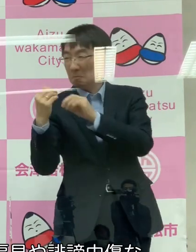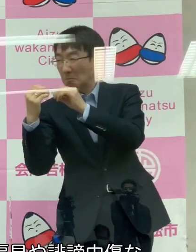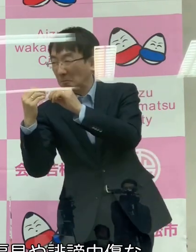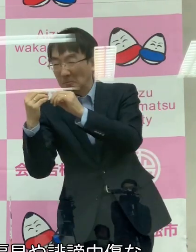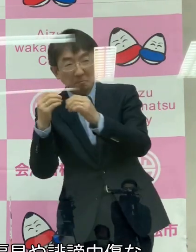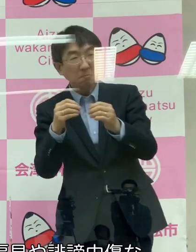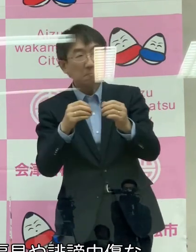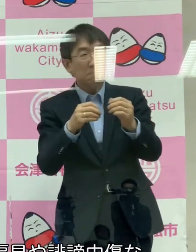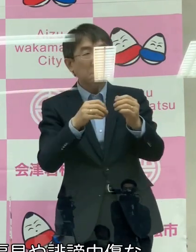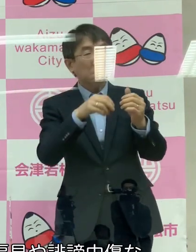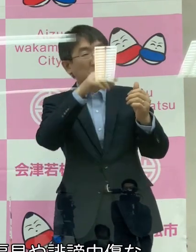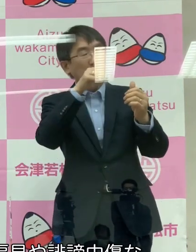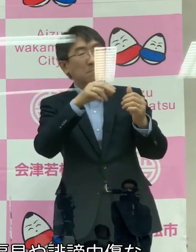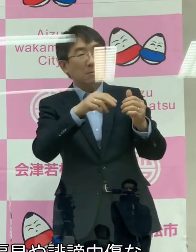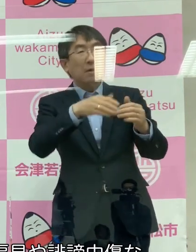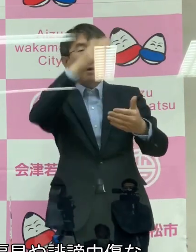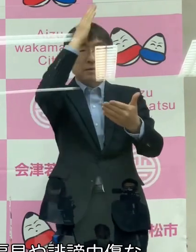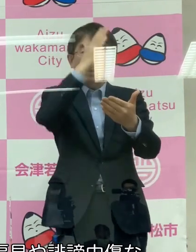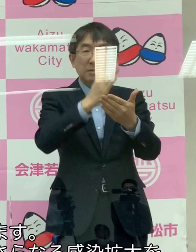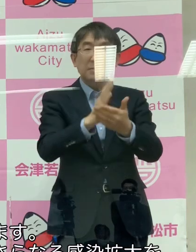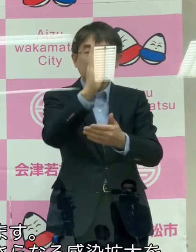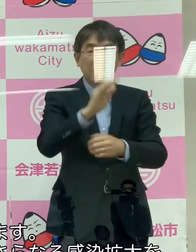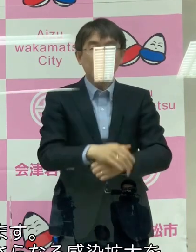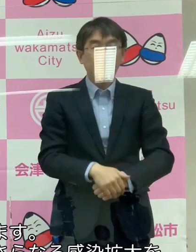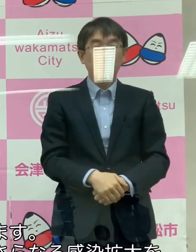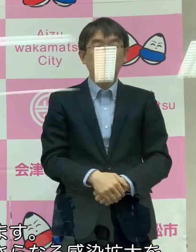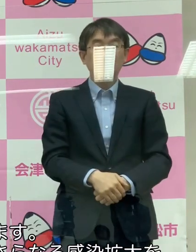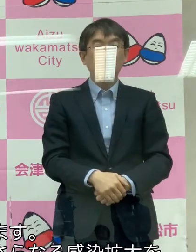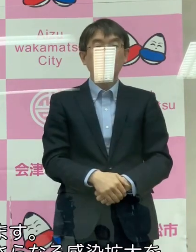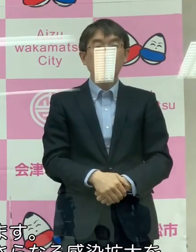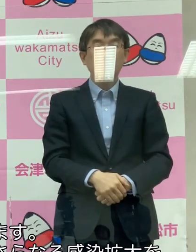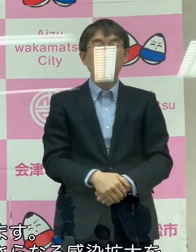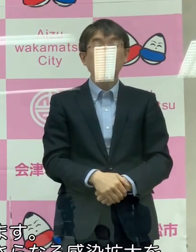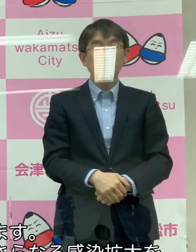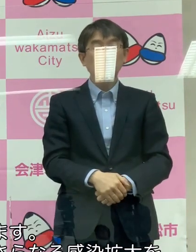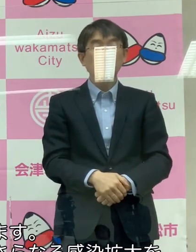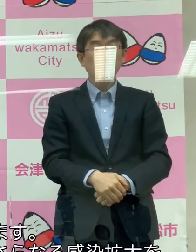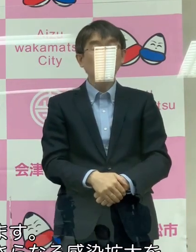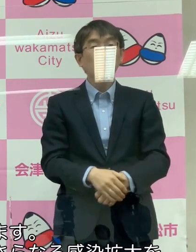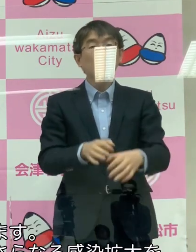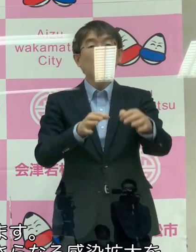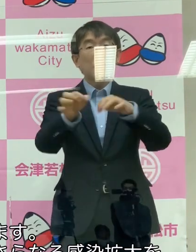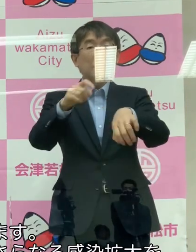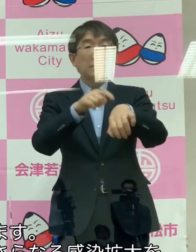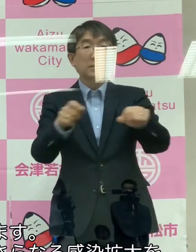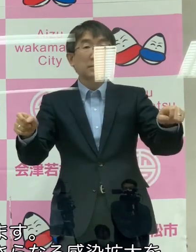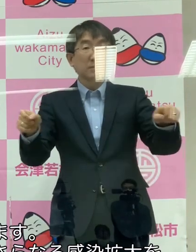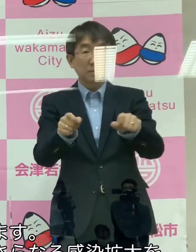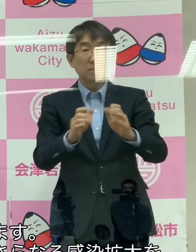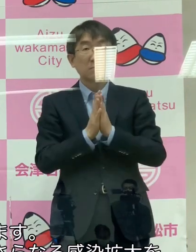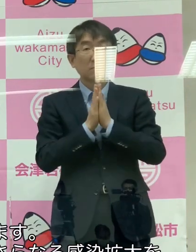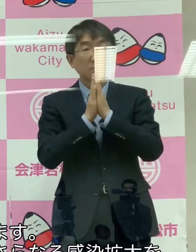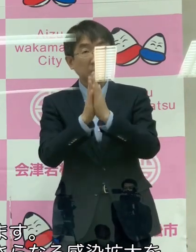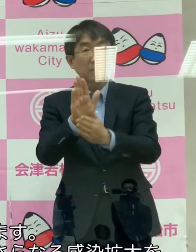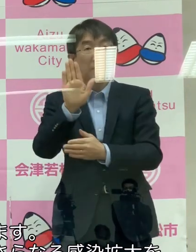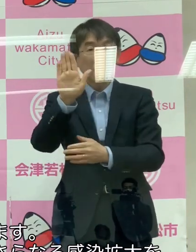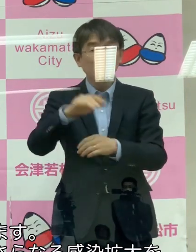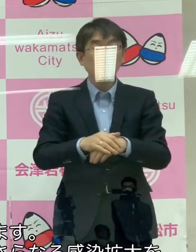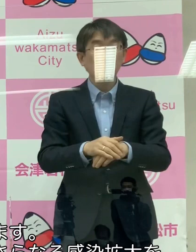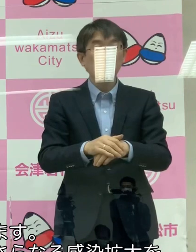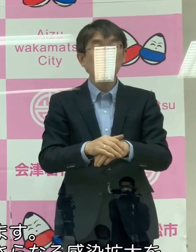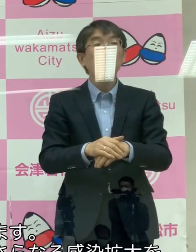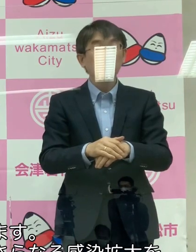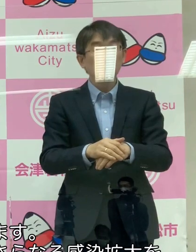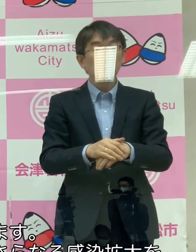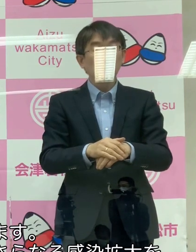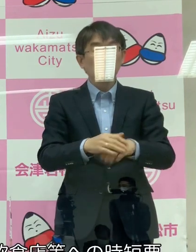心ない言動は絶対にしないでください。時短要請についてであります。市といたしましてはさらなる感